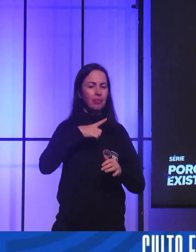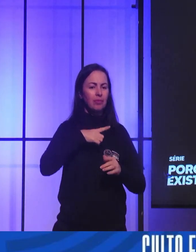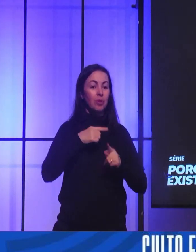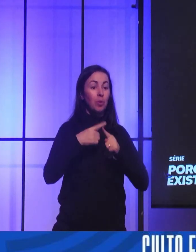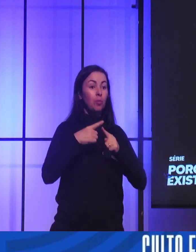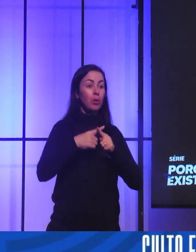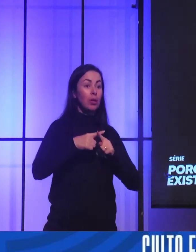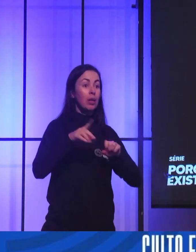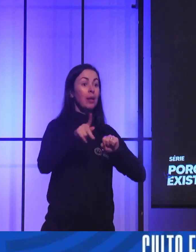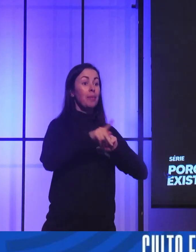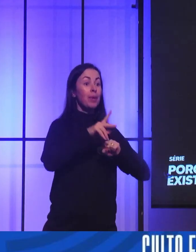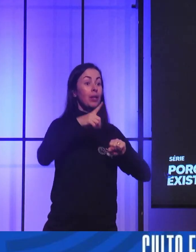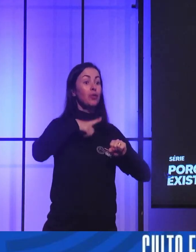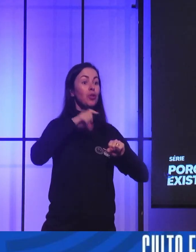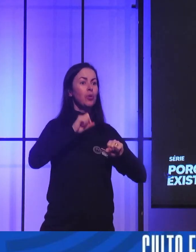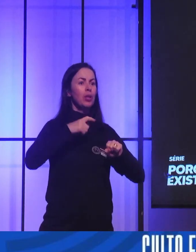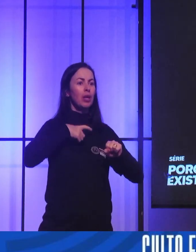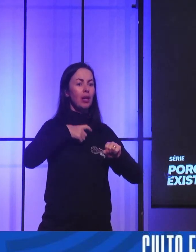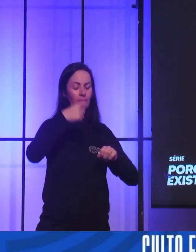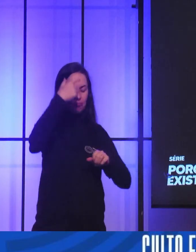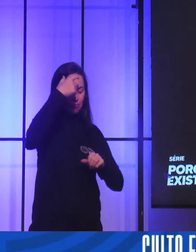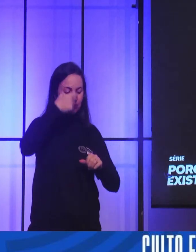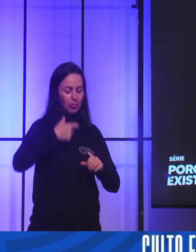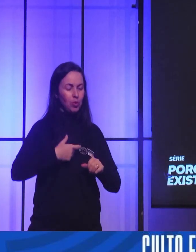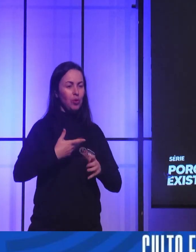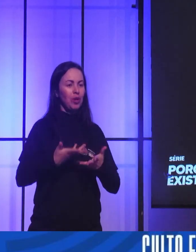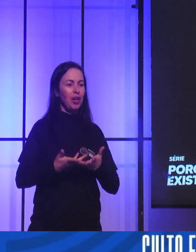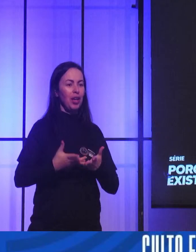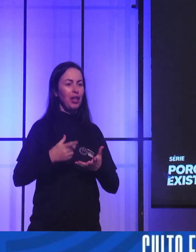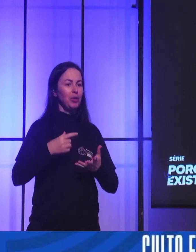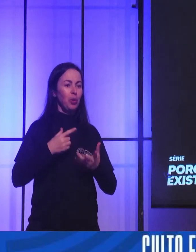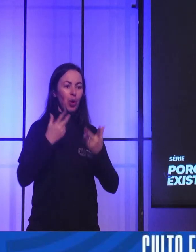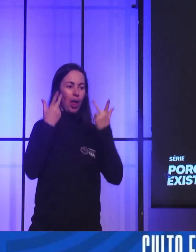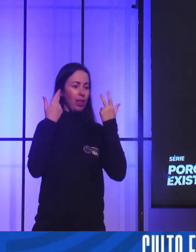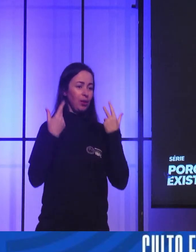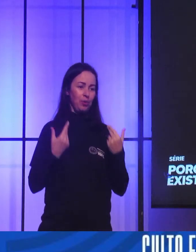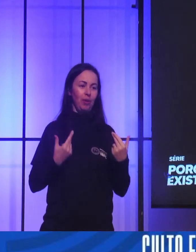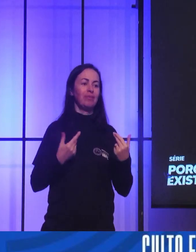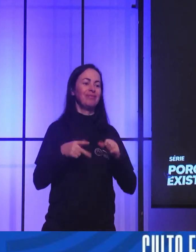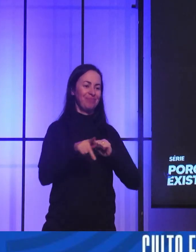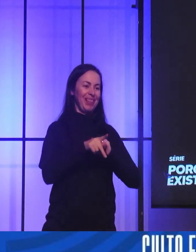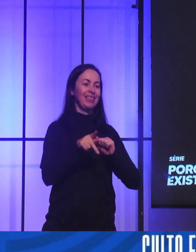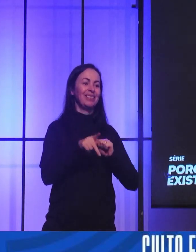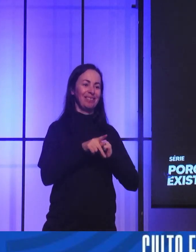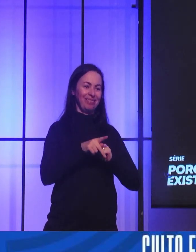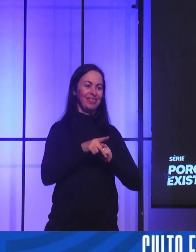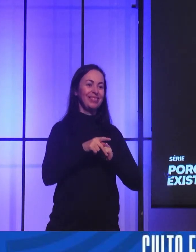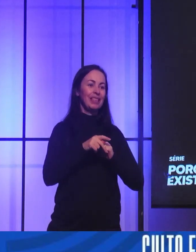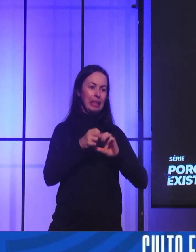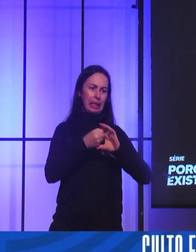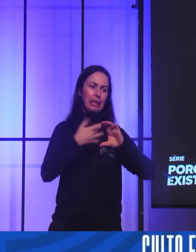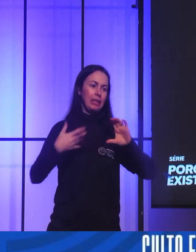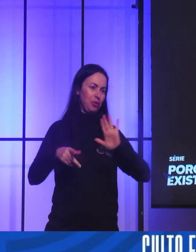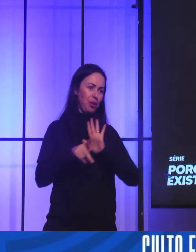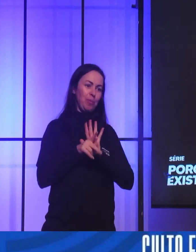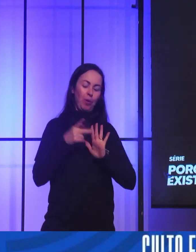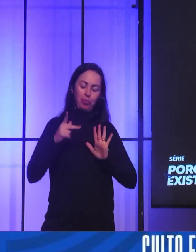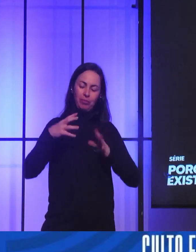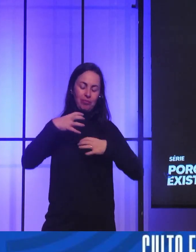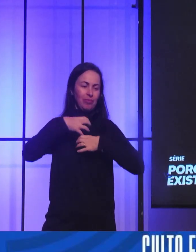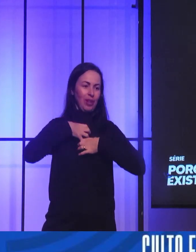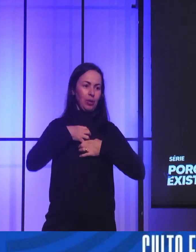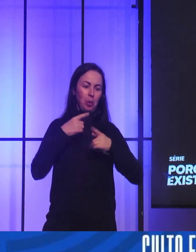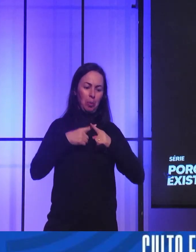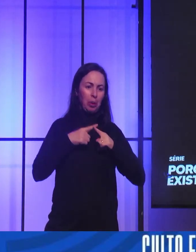porque Pedro tinha uma personalidade para o qual o confronto é uma coisa natural. Nem todos nós temos